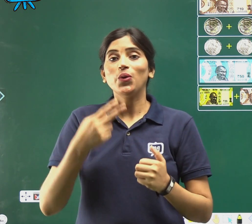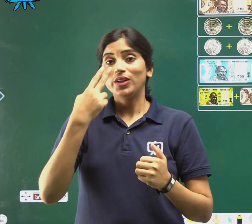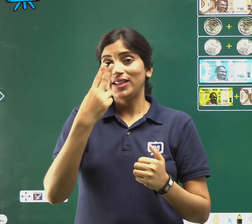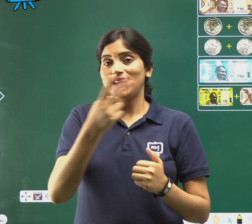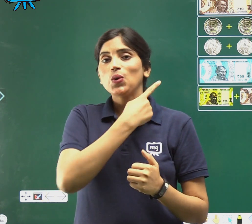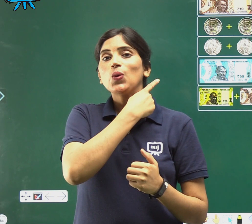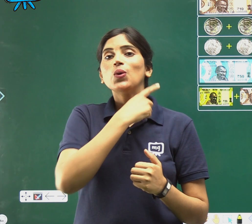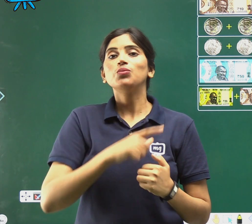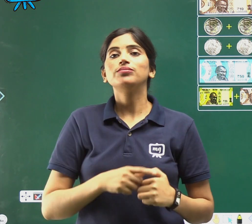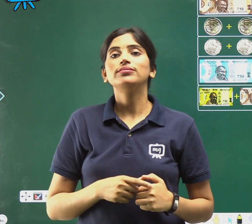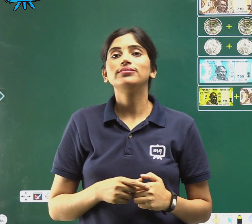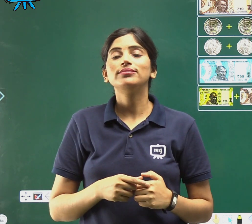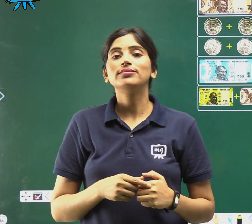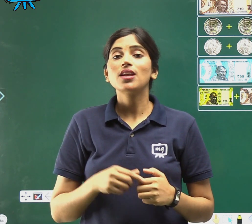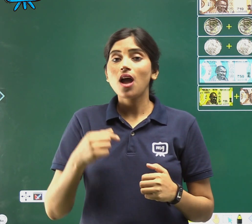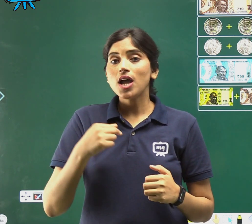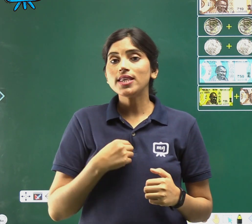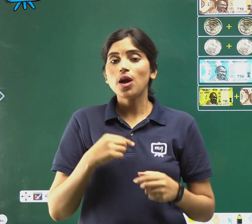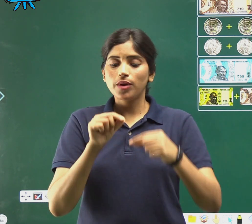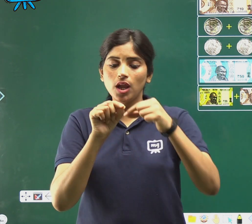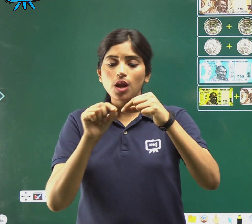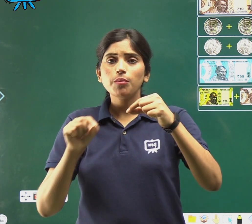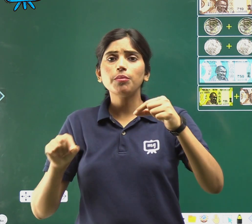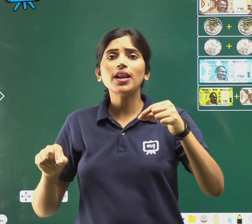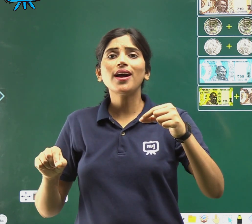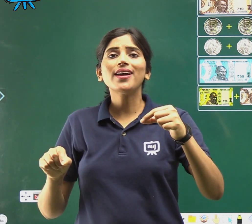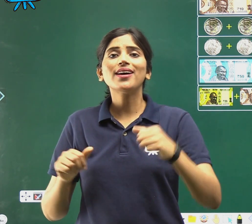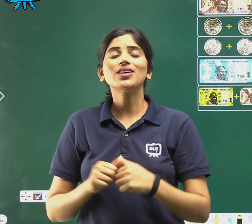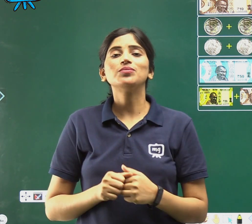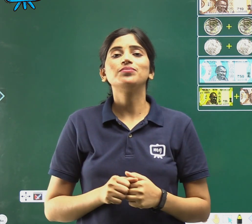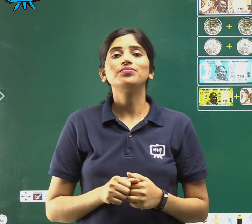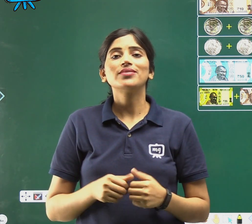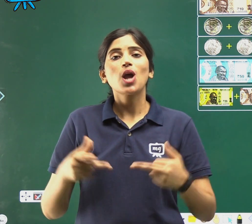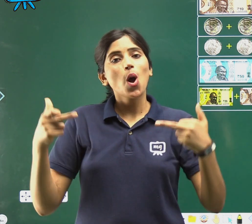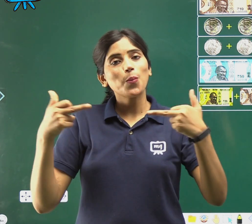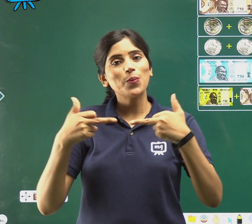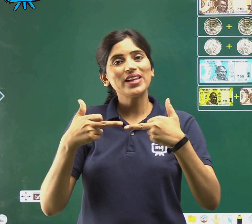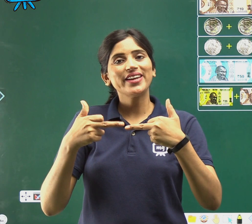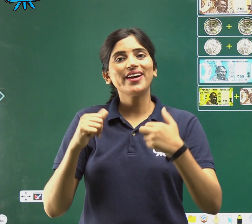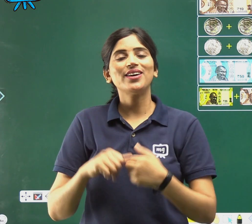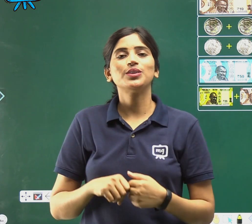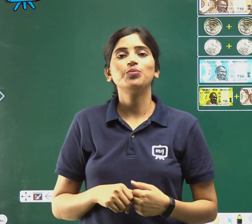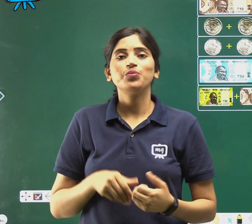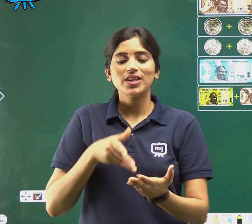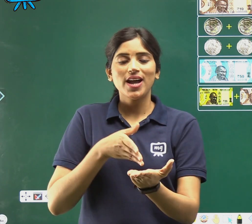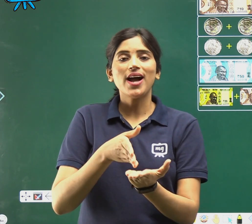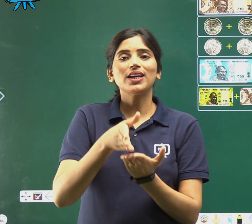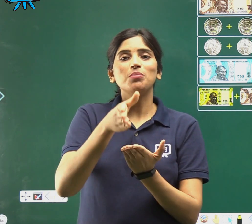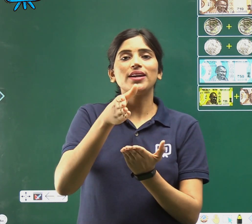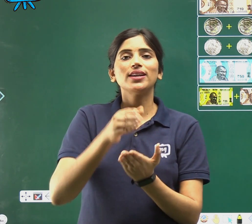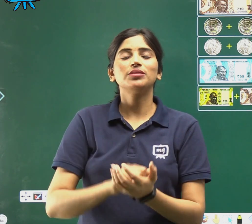देखो ये हमने मिलाया, मिल गया। आगे